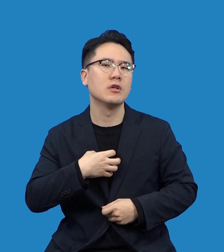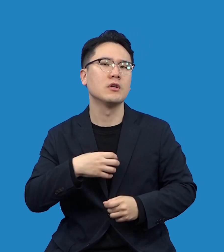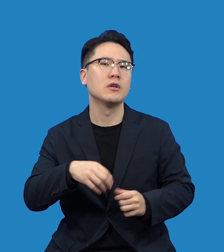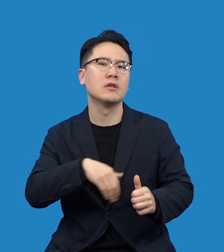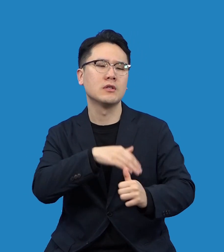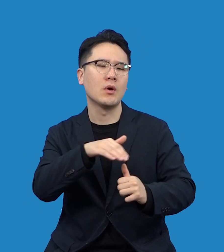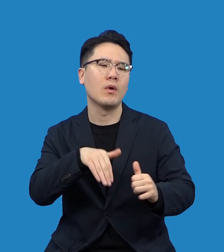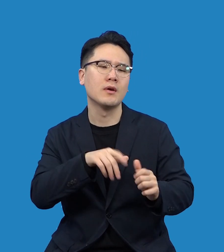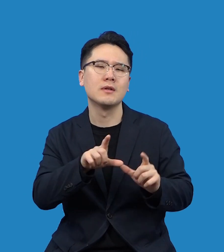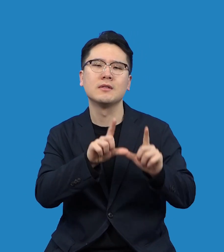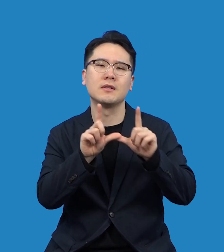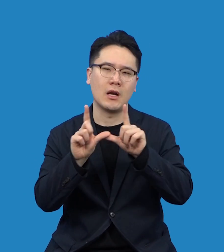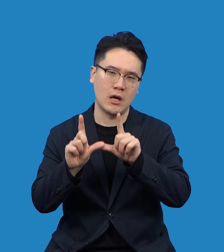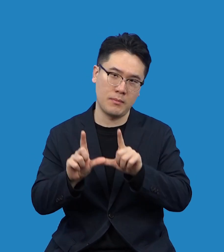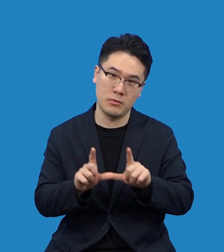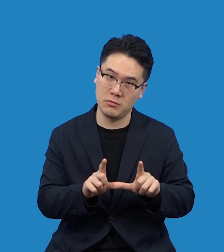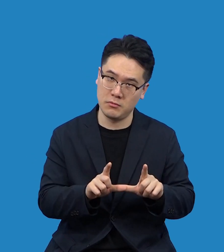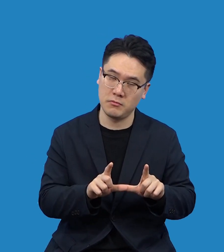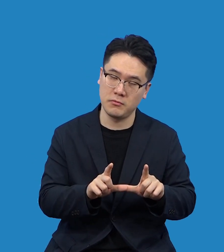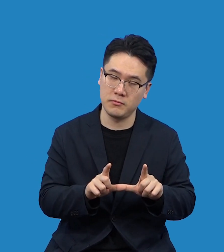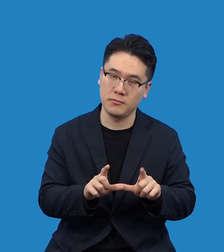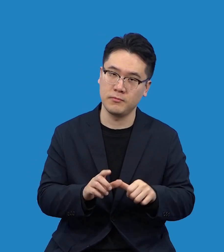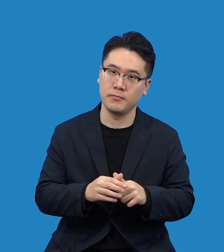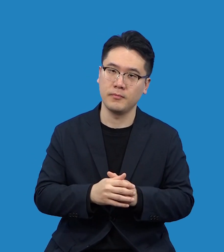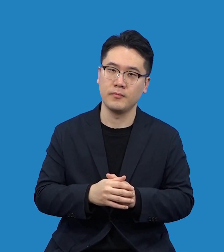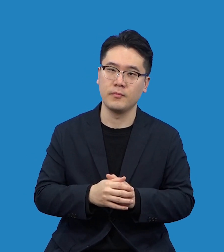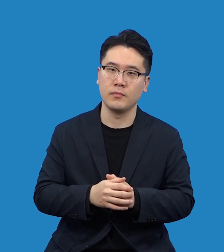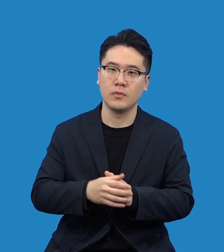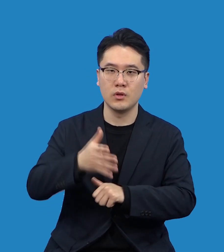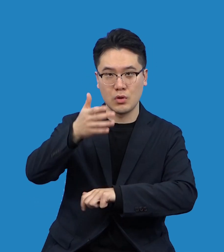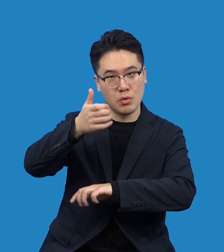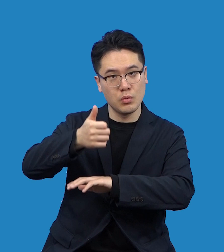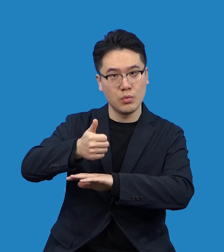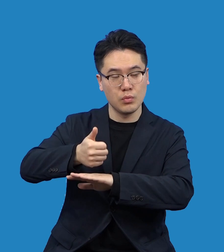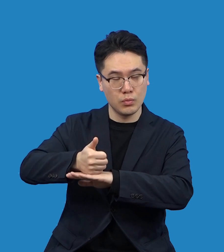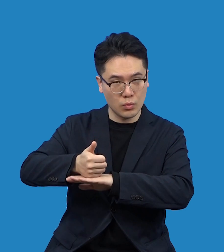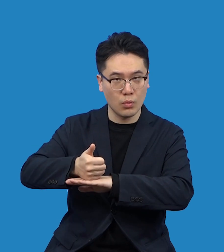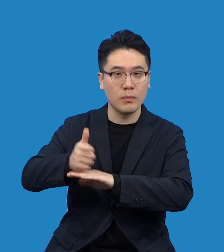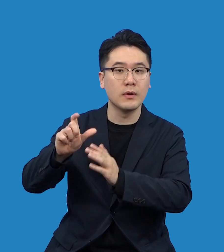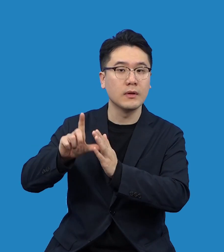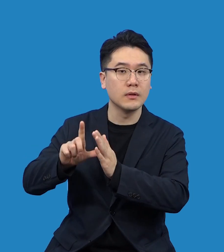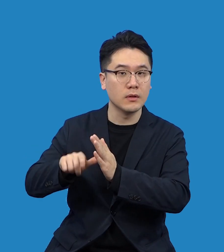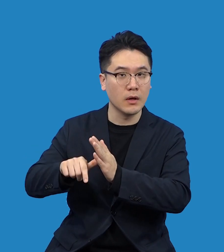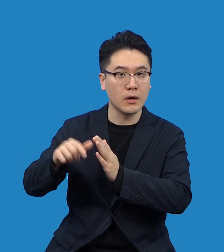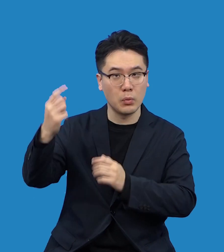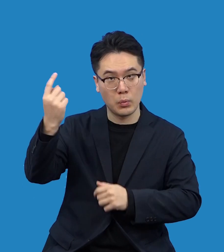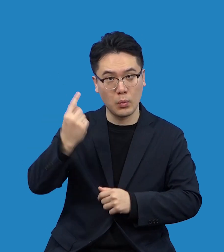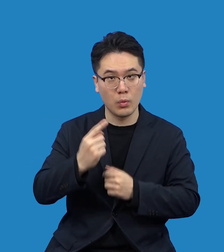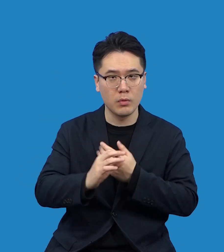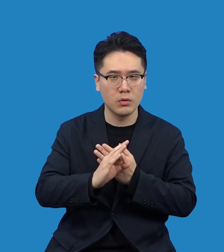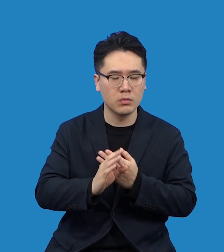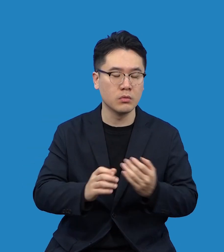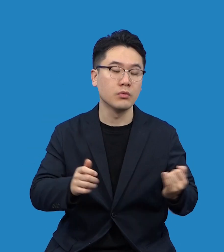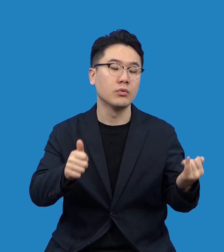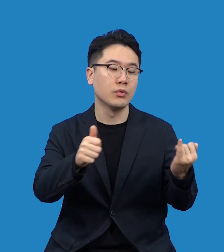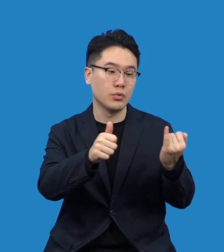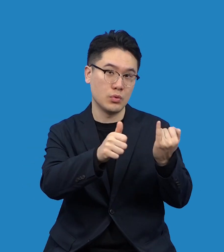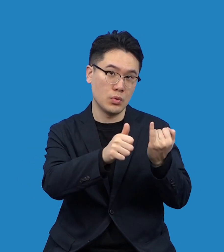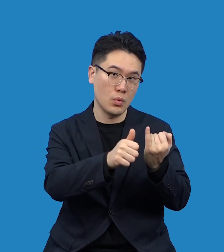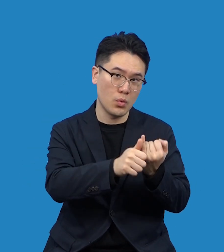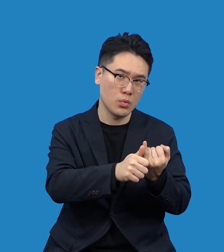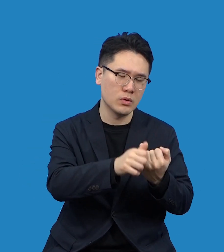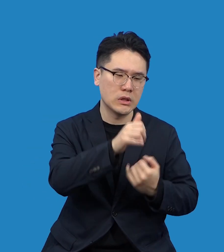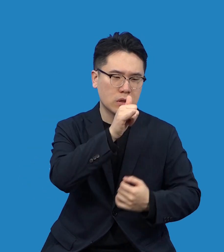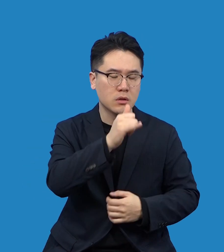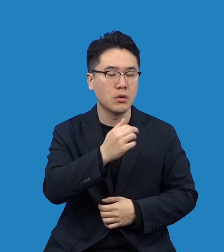말입니다. 이 종말이라는 상황이 오면 결혼 유무의 문제나